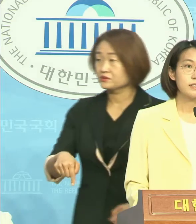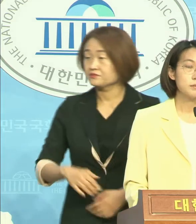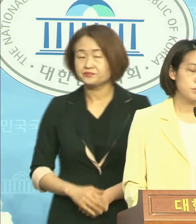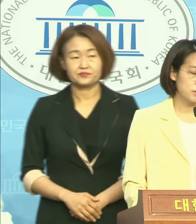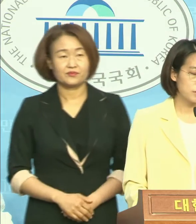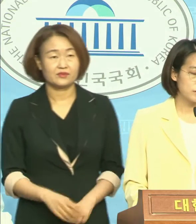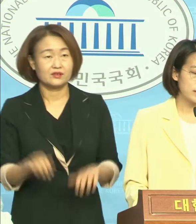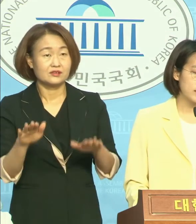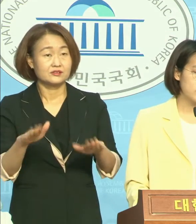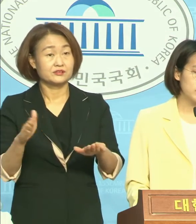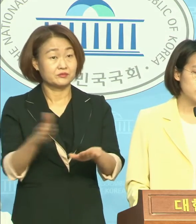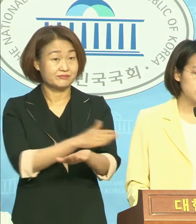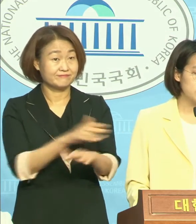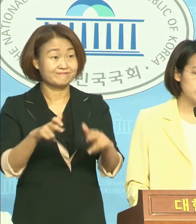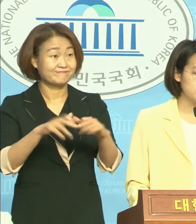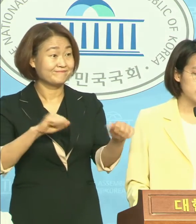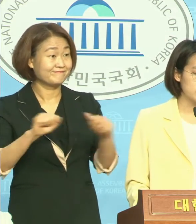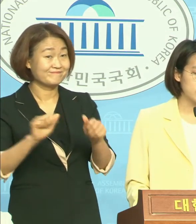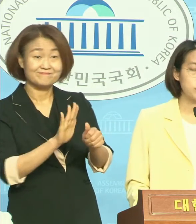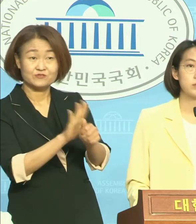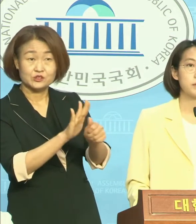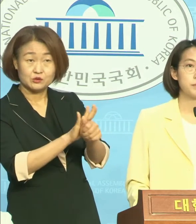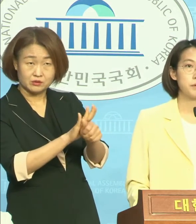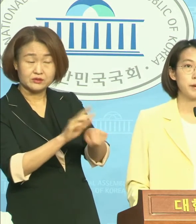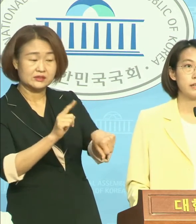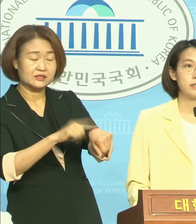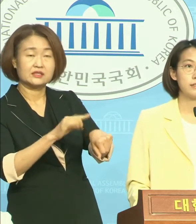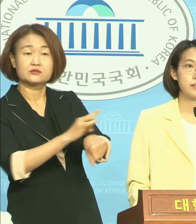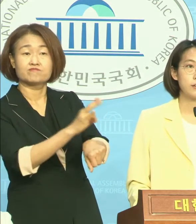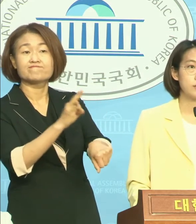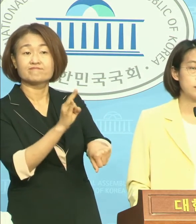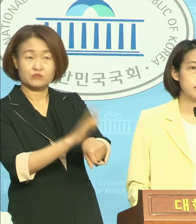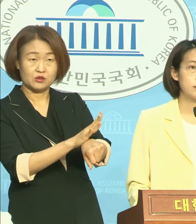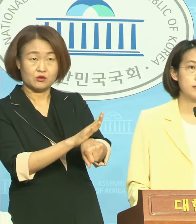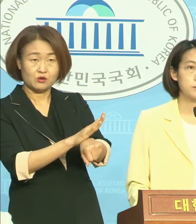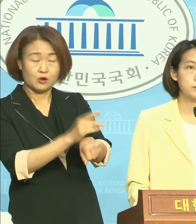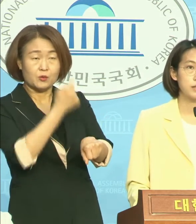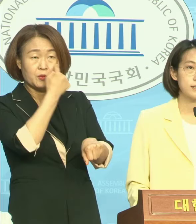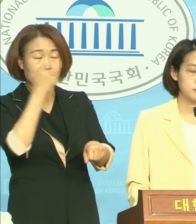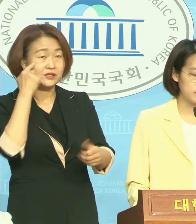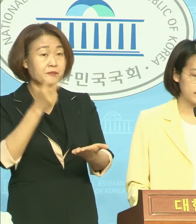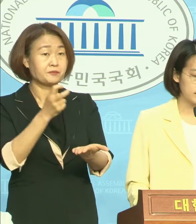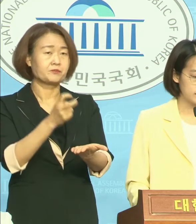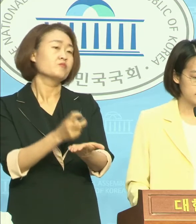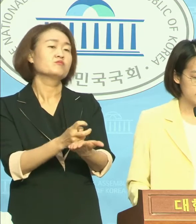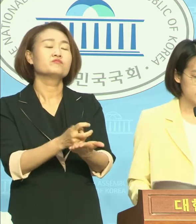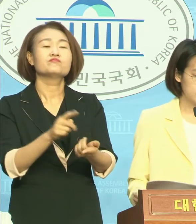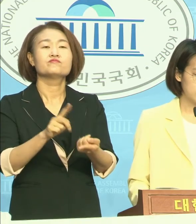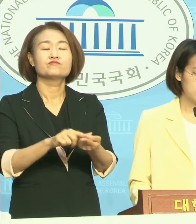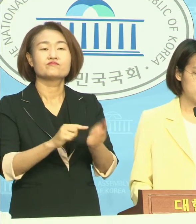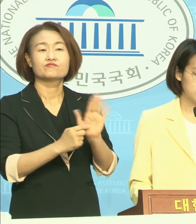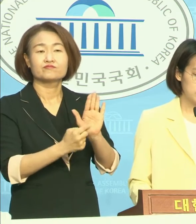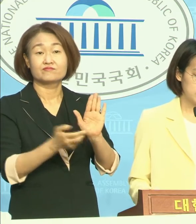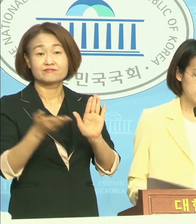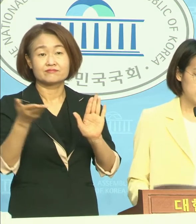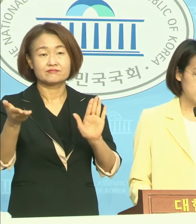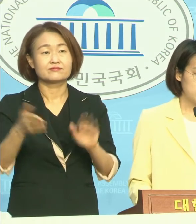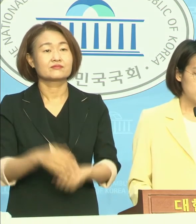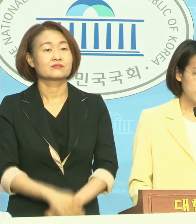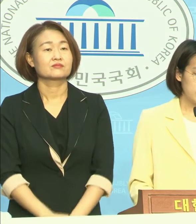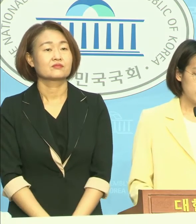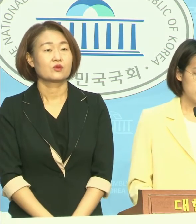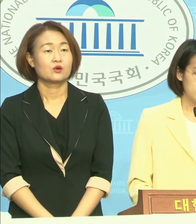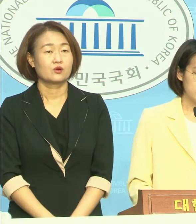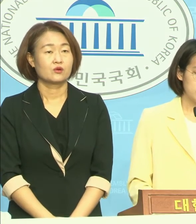네 지금부터 장애인 활동지원 24시간 보장 버 발휘 기자회견을 진행하도록 하겠습니다 어